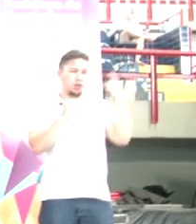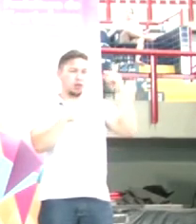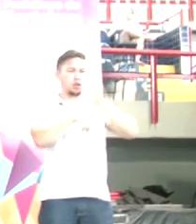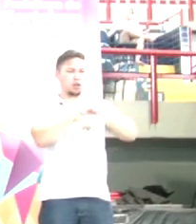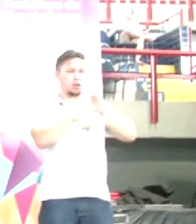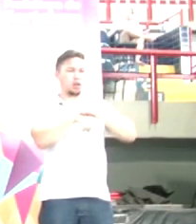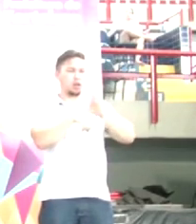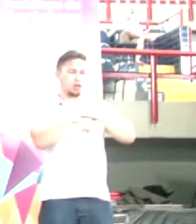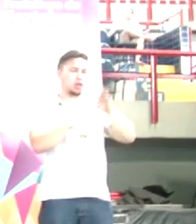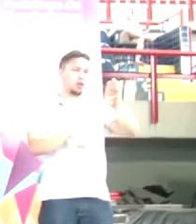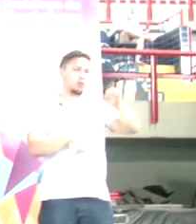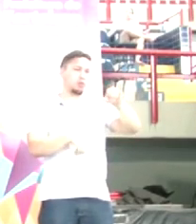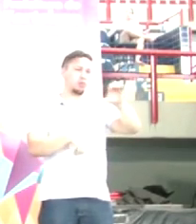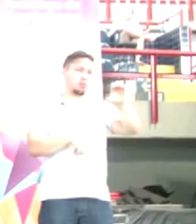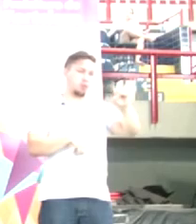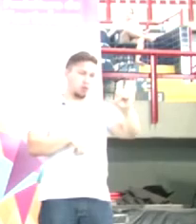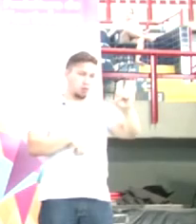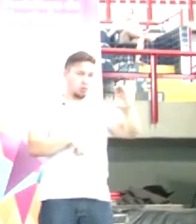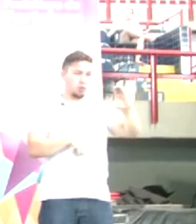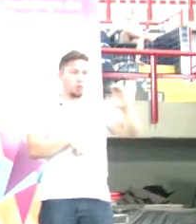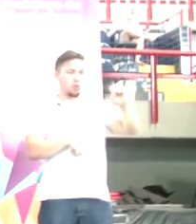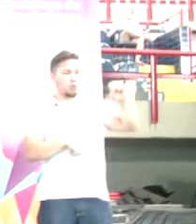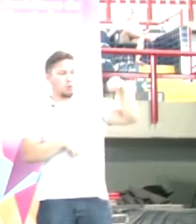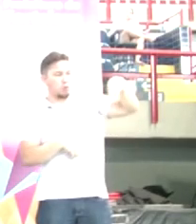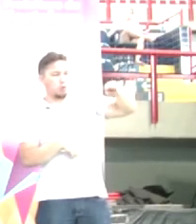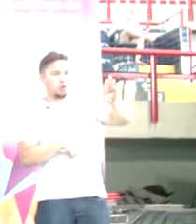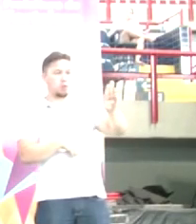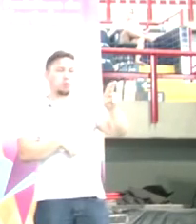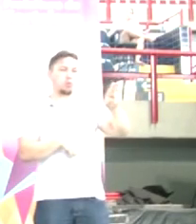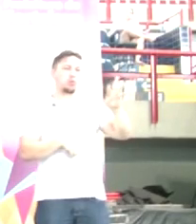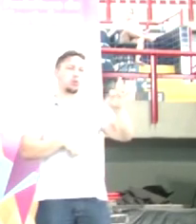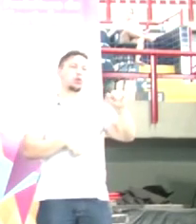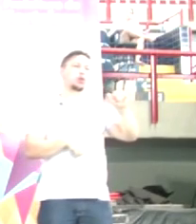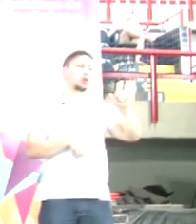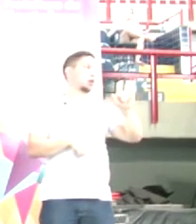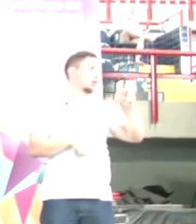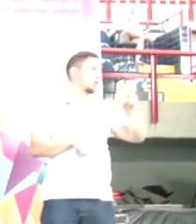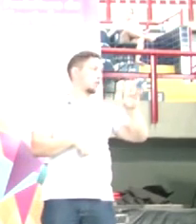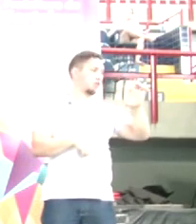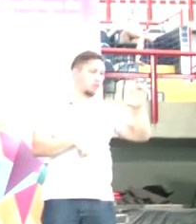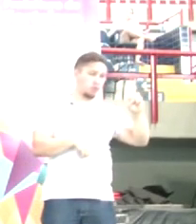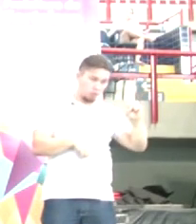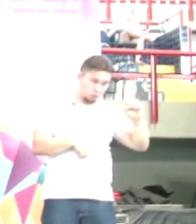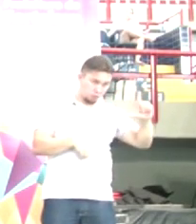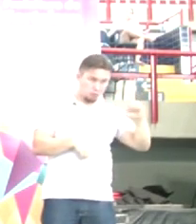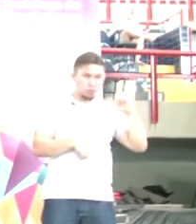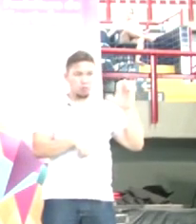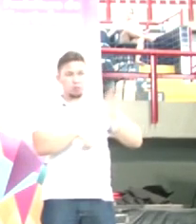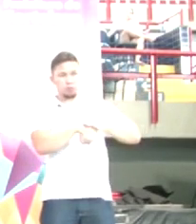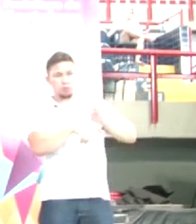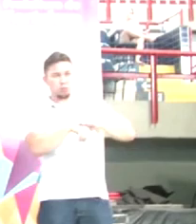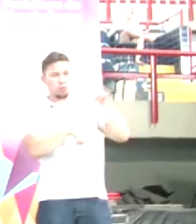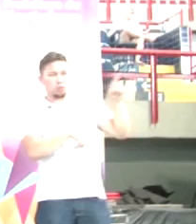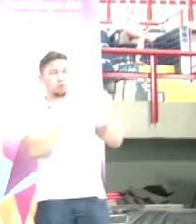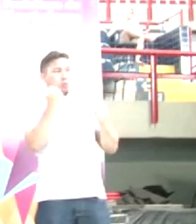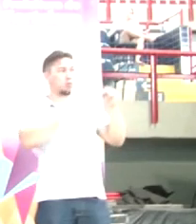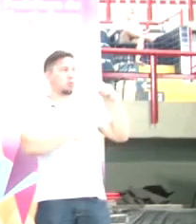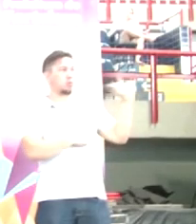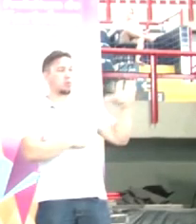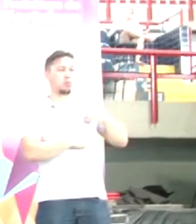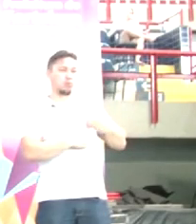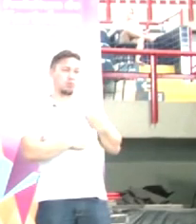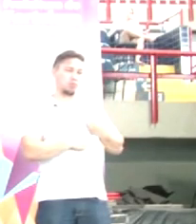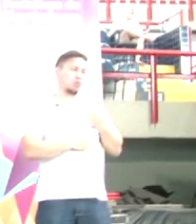biocombustível. Tiago, por que a Petrobras trabalha com biocombustível? O biocombustível, ele